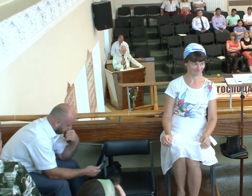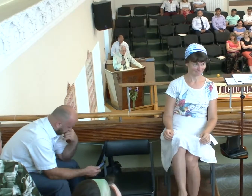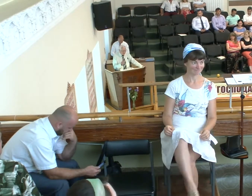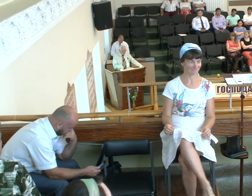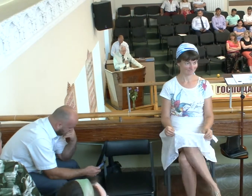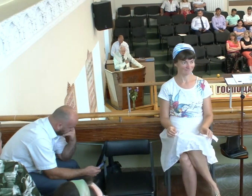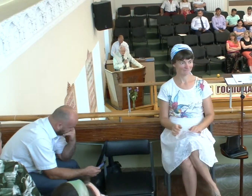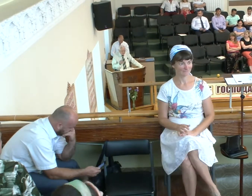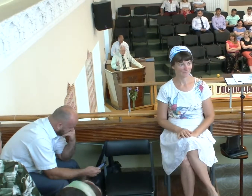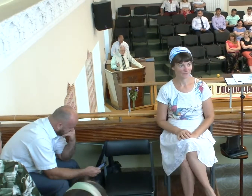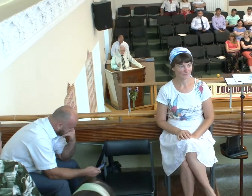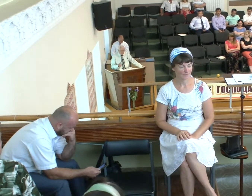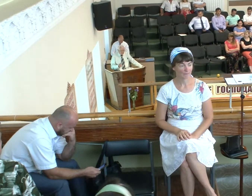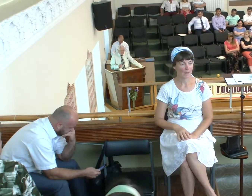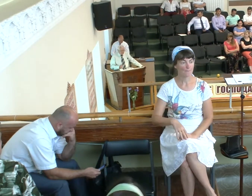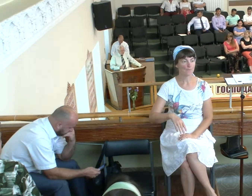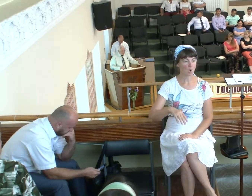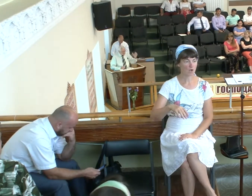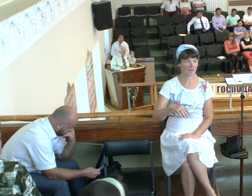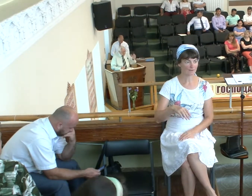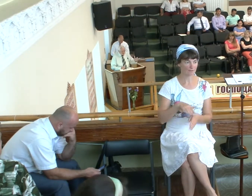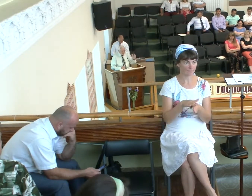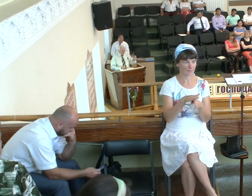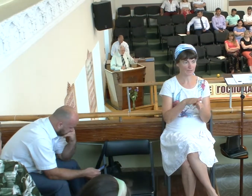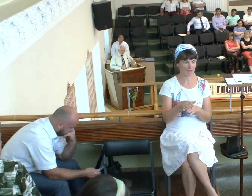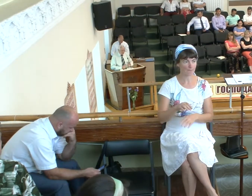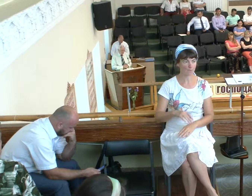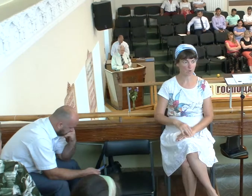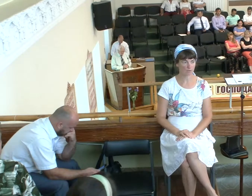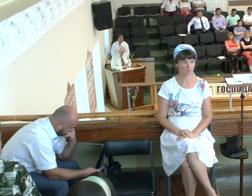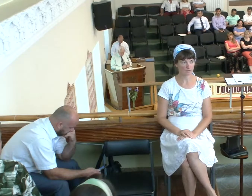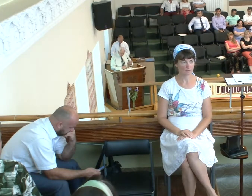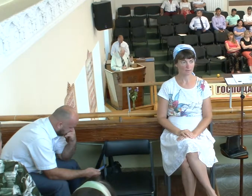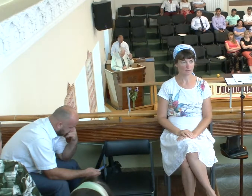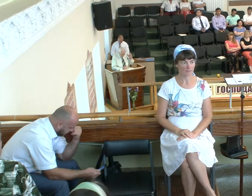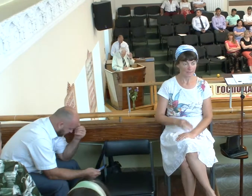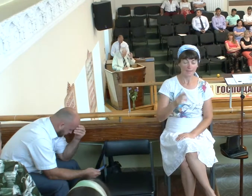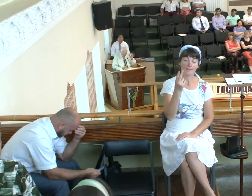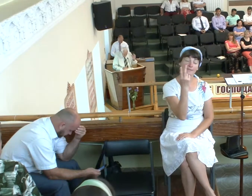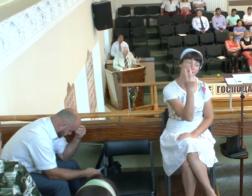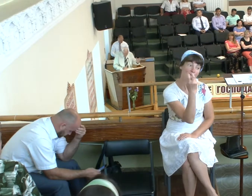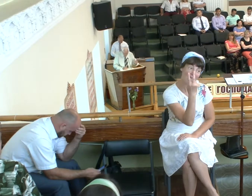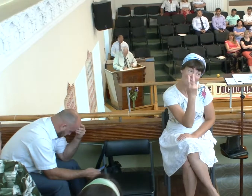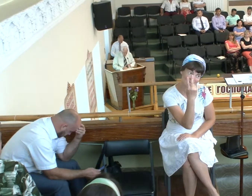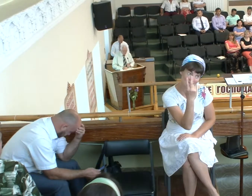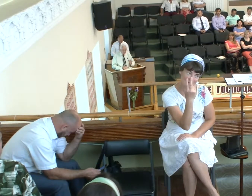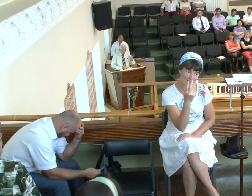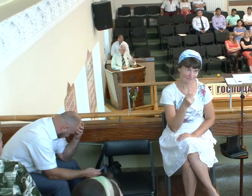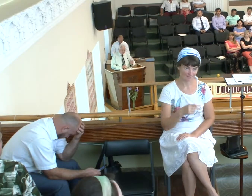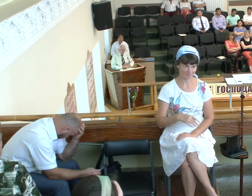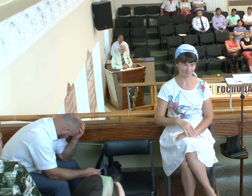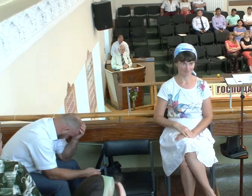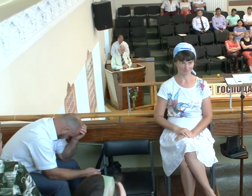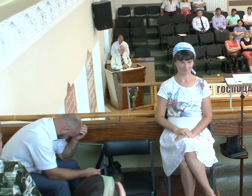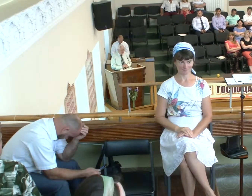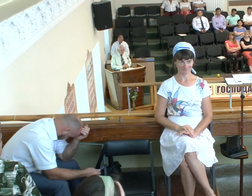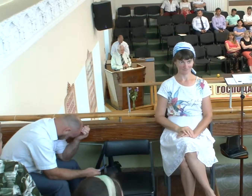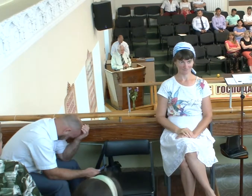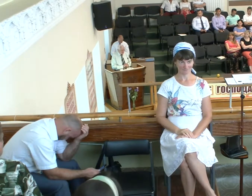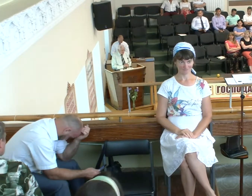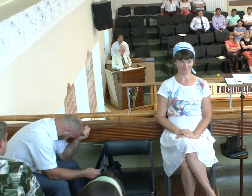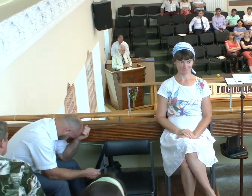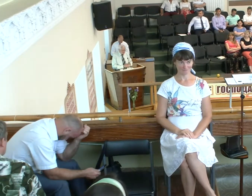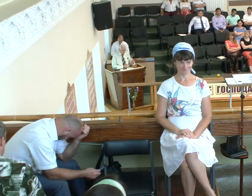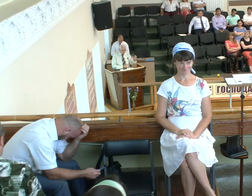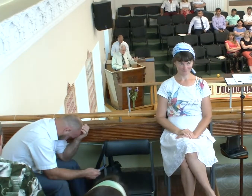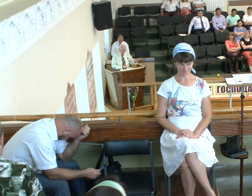сказал Бог. По-другому не будет. Будет так, как Бог сказал. Если Бог обещал сирот кормить, он будет кормить.